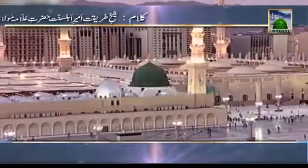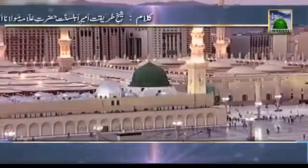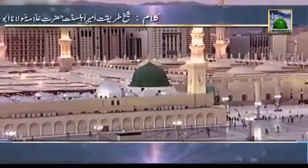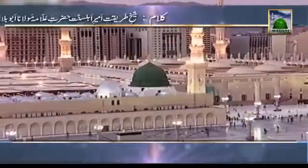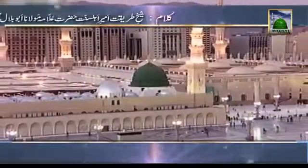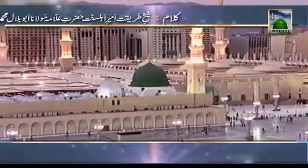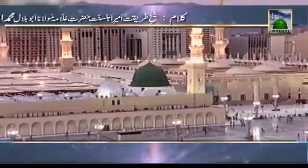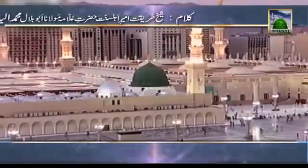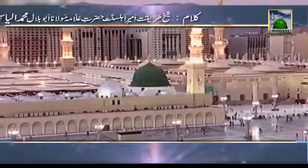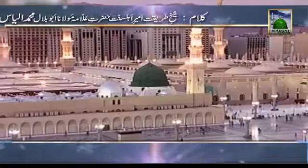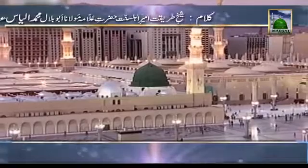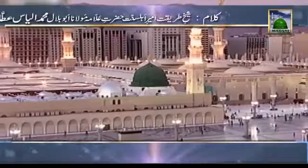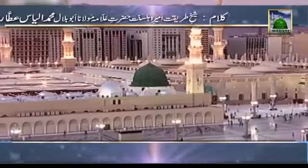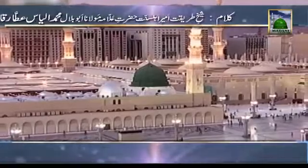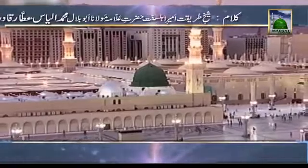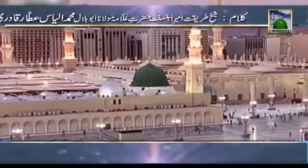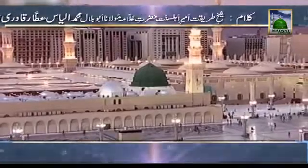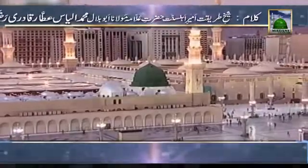بڑا احسان کیا،